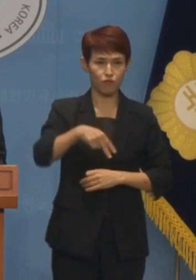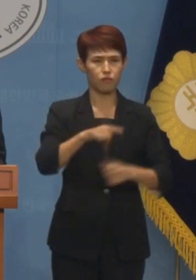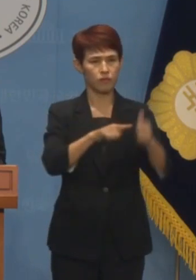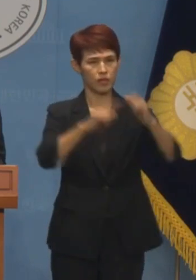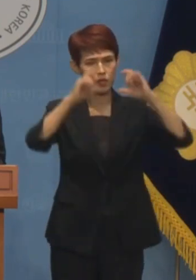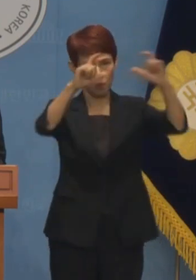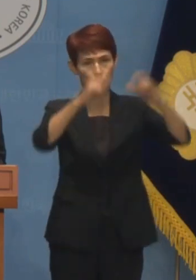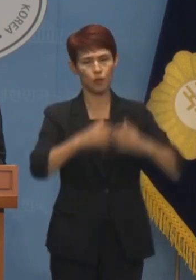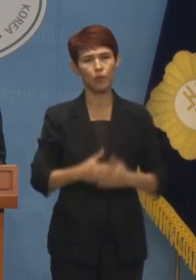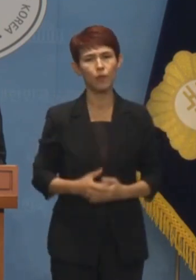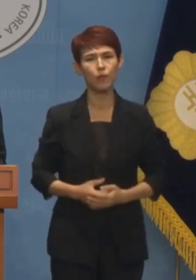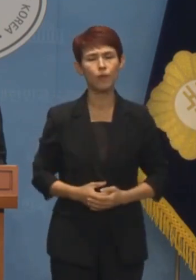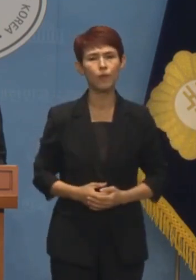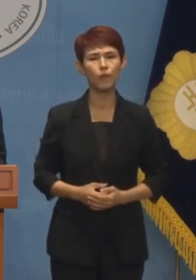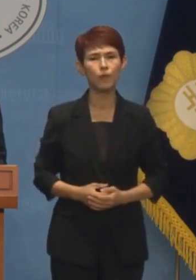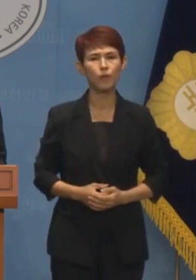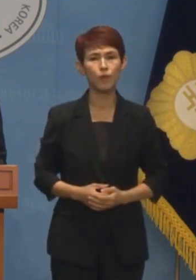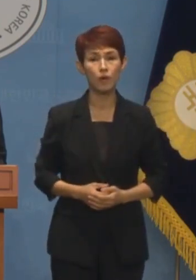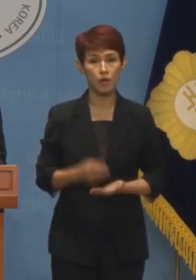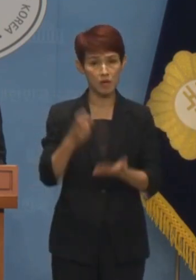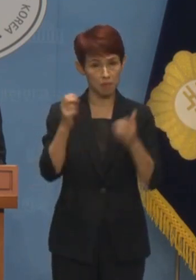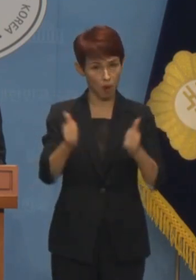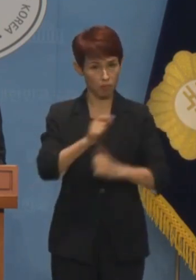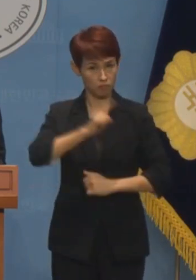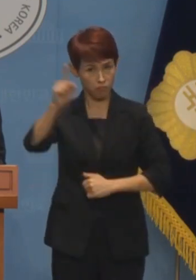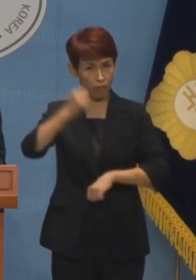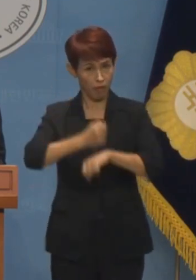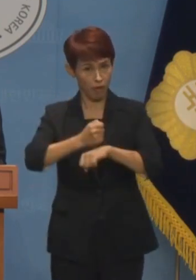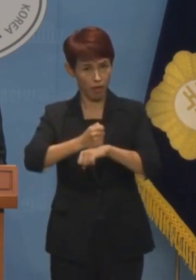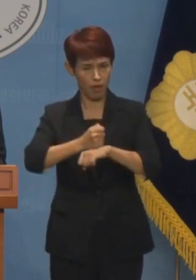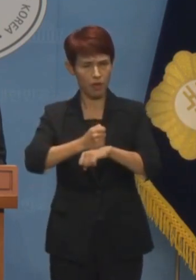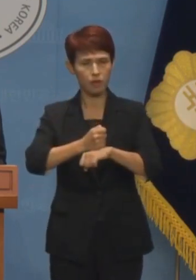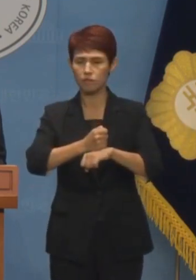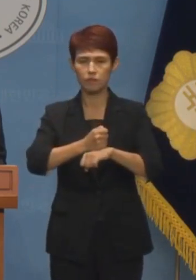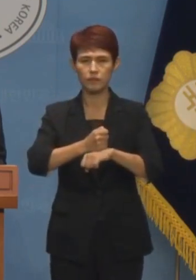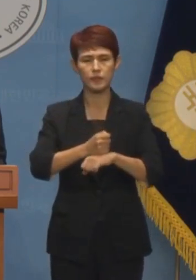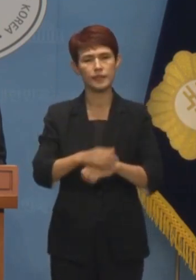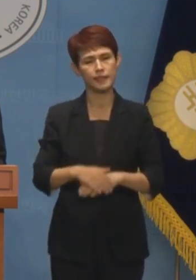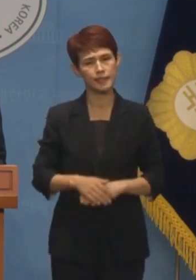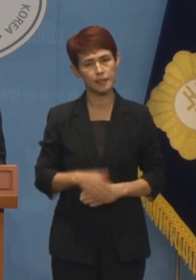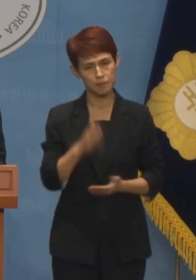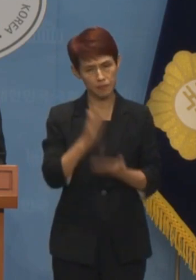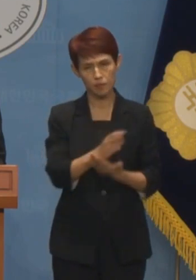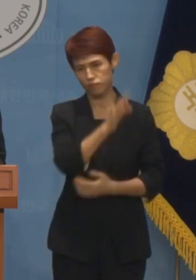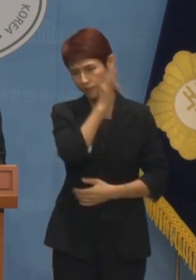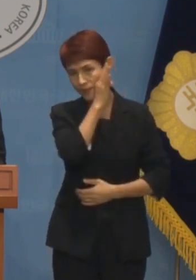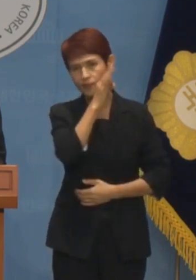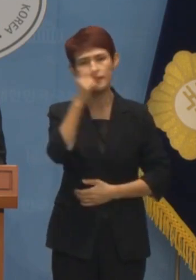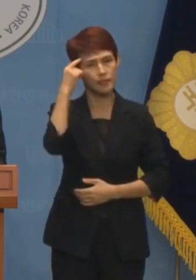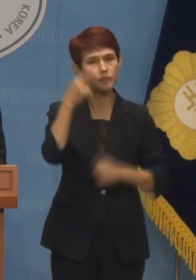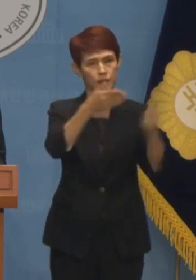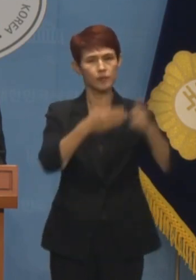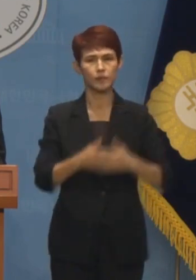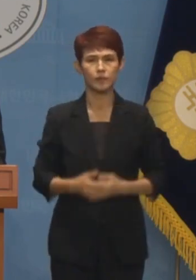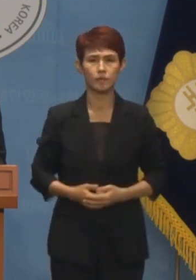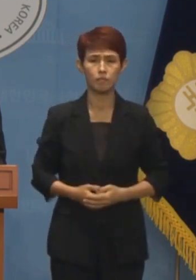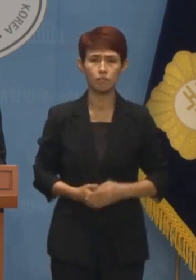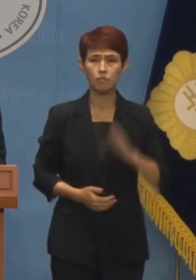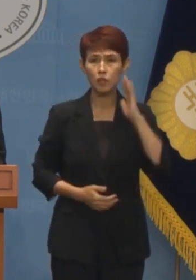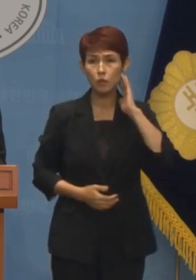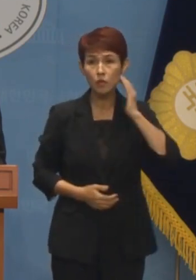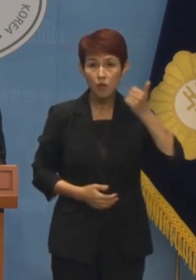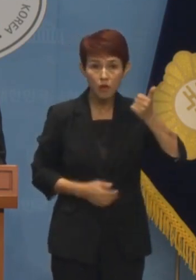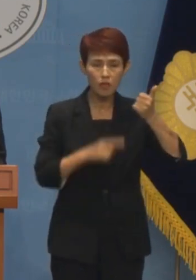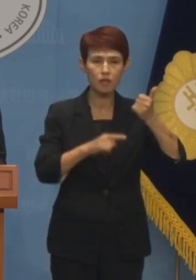경고합니다 법적 대응 운운하기 전에 부끄러운 줄 아십시오 대통령의